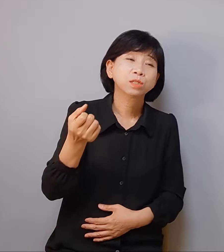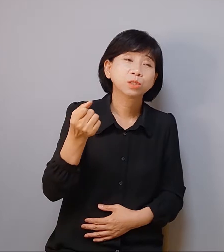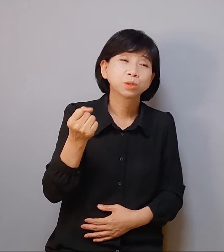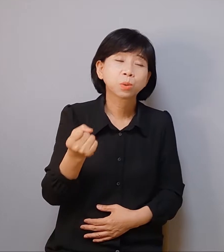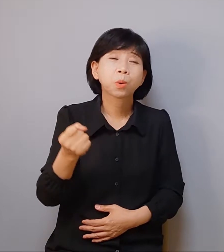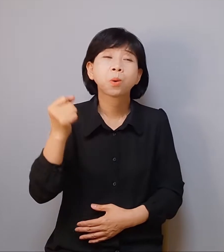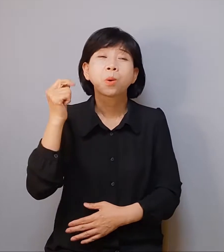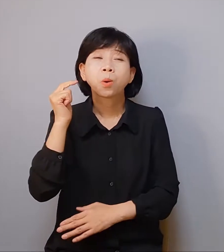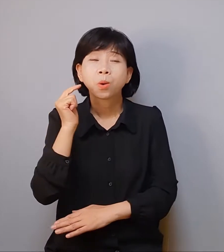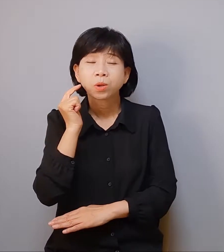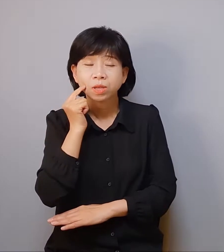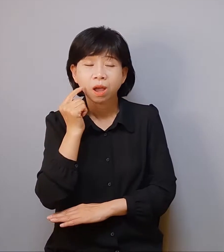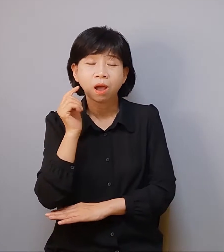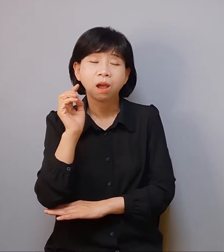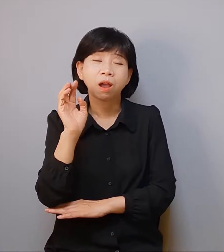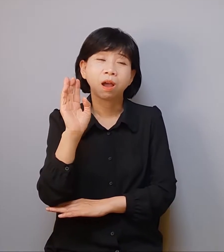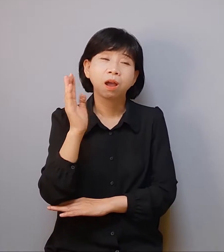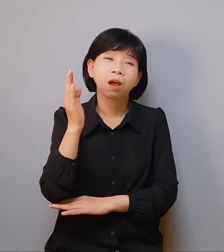찬양으로